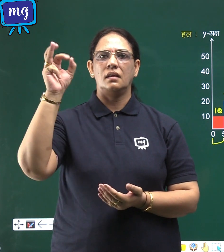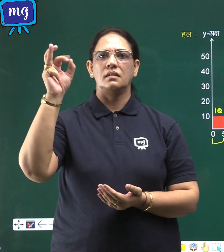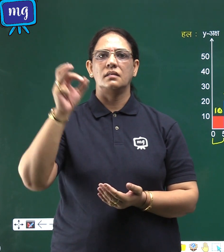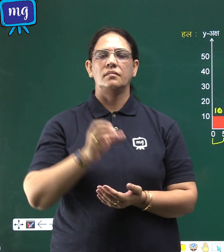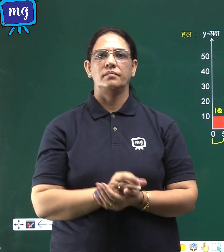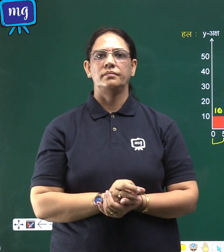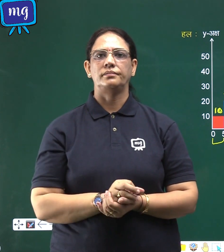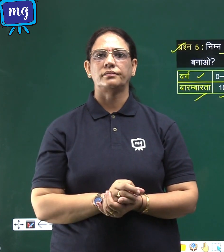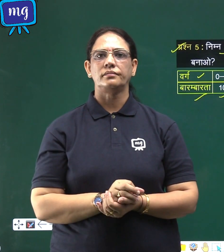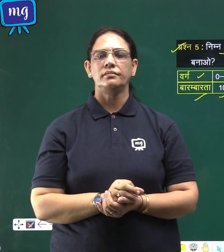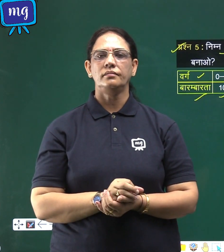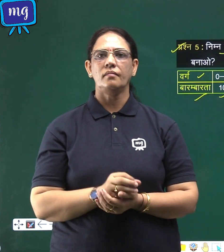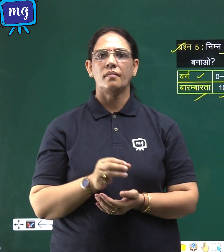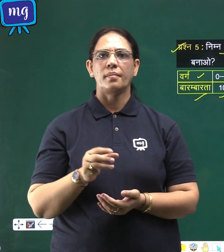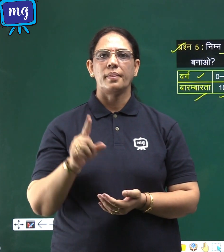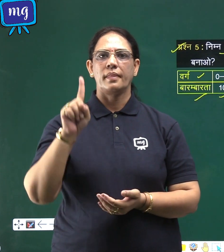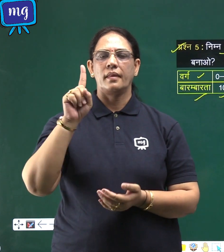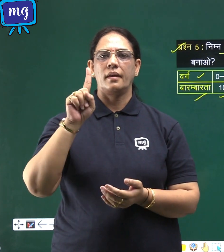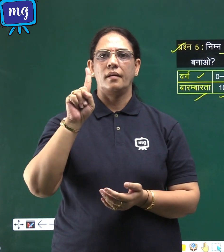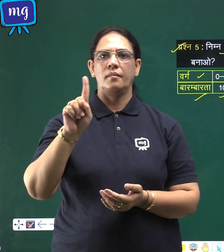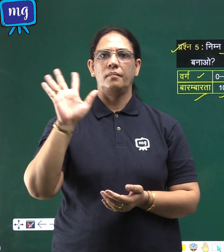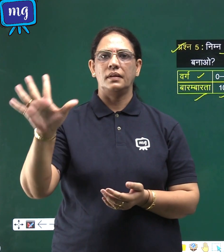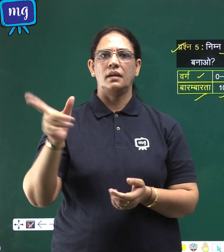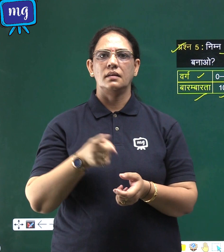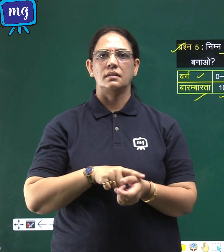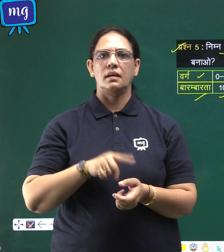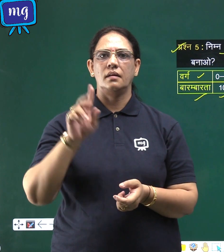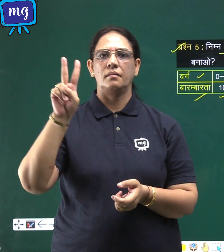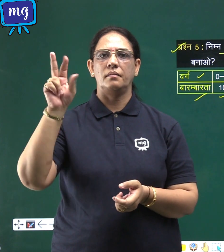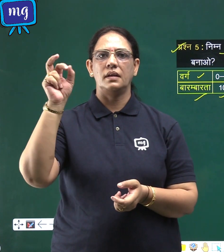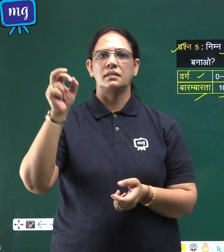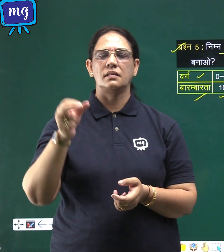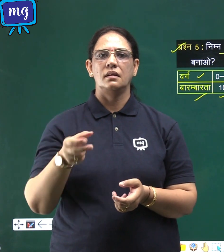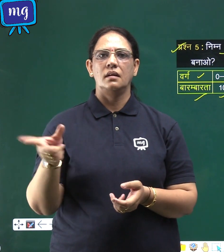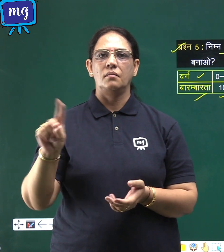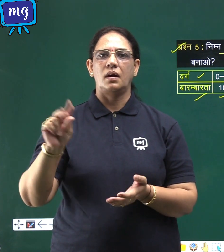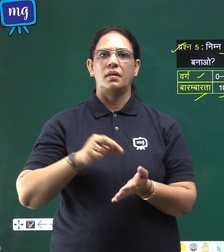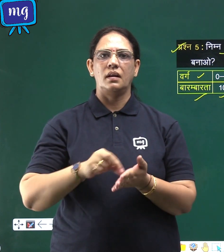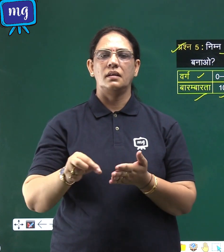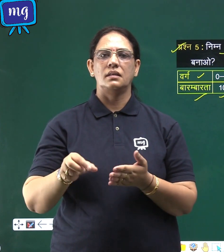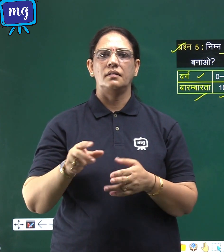30, 15 से 20, कितनी बारम बारता है,